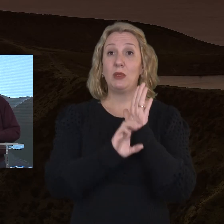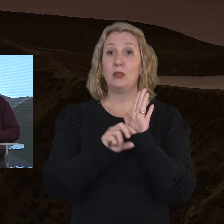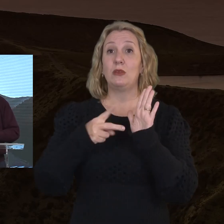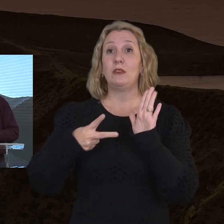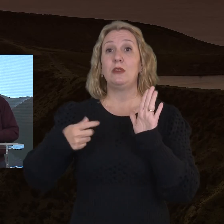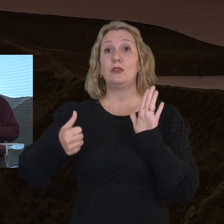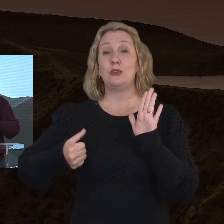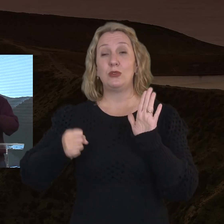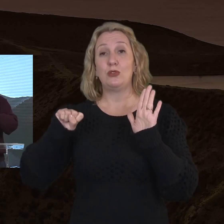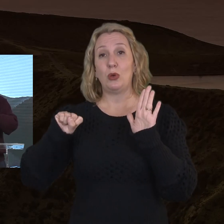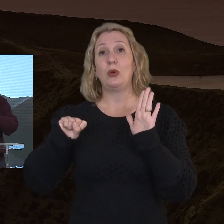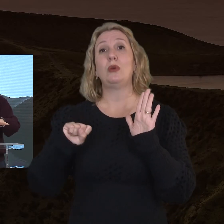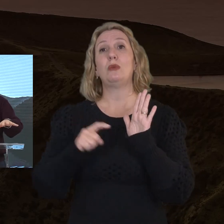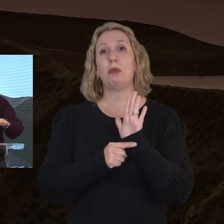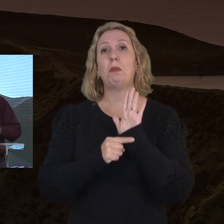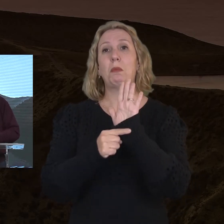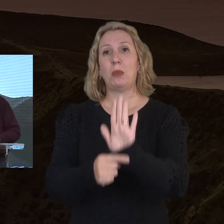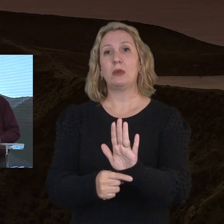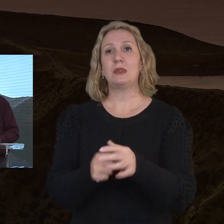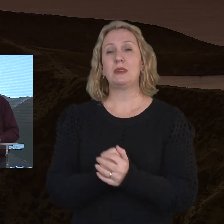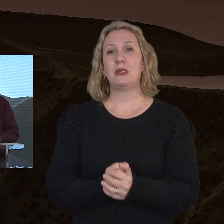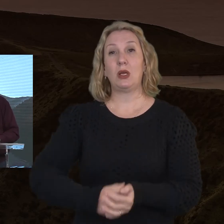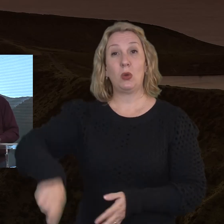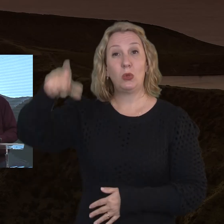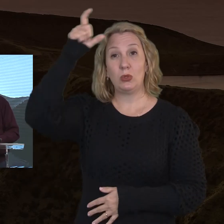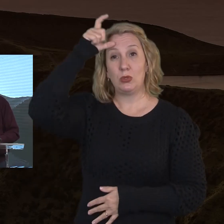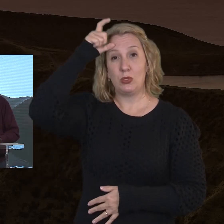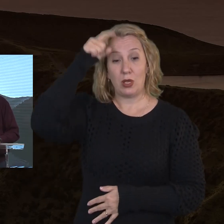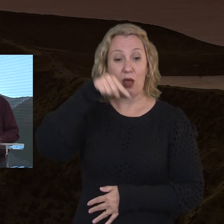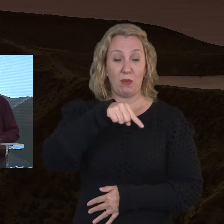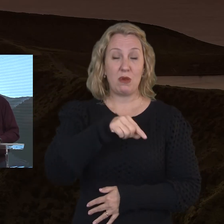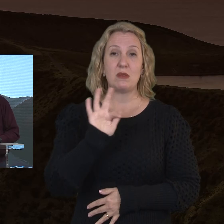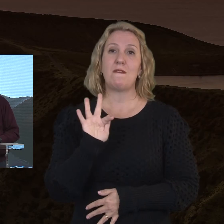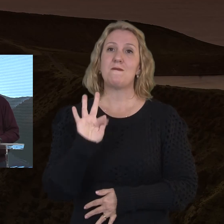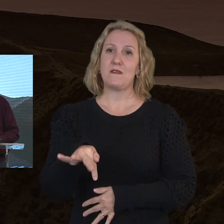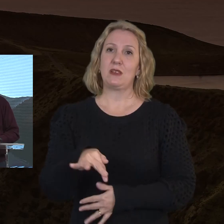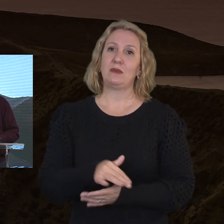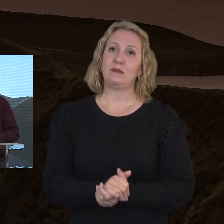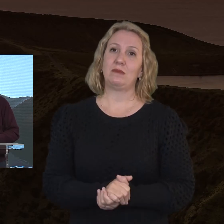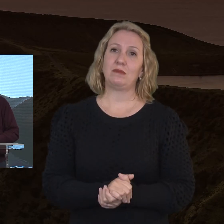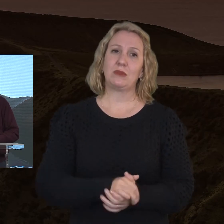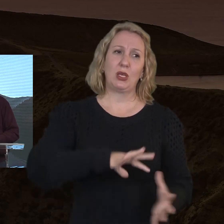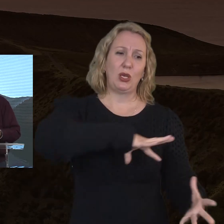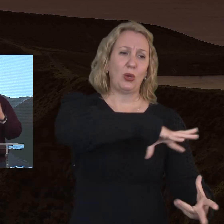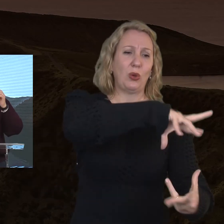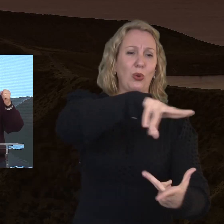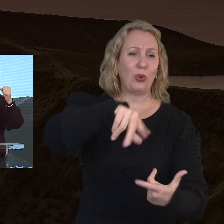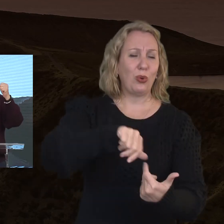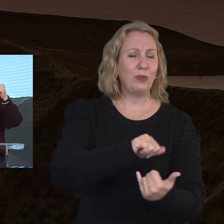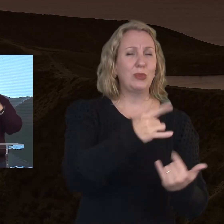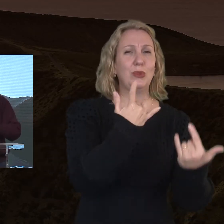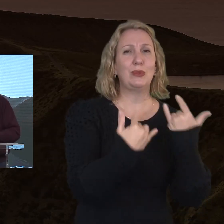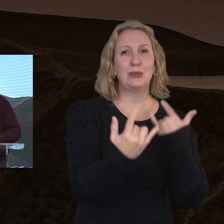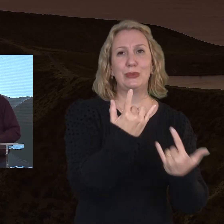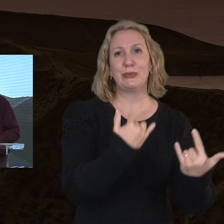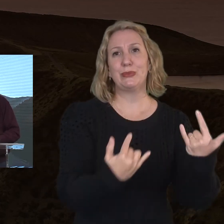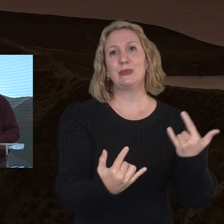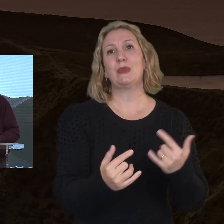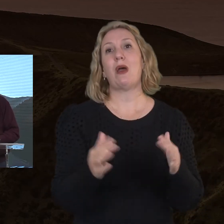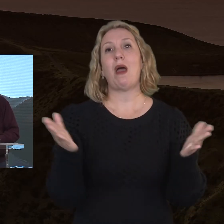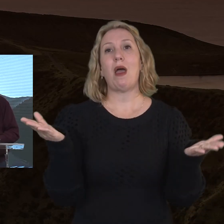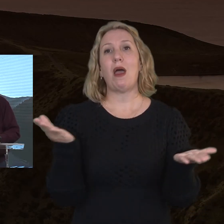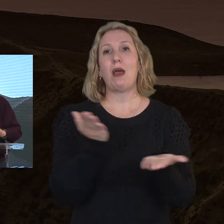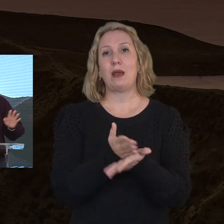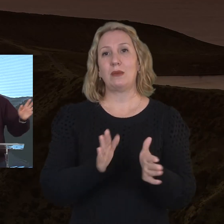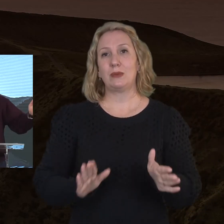parte cumprir aqui esse é o fim do diabo o sedutor de todas as nações louvado seja o senhor